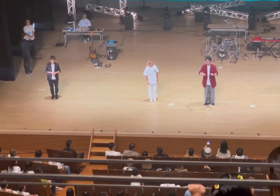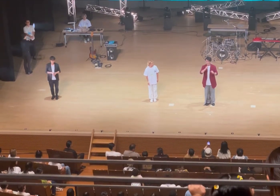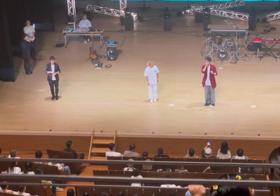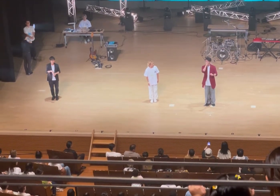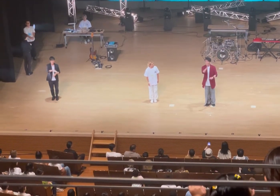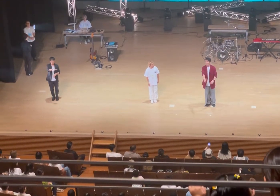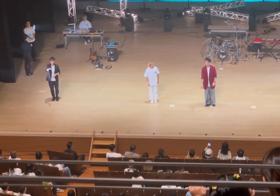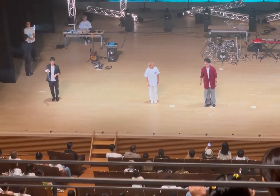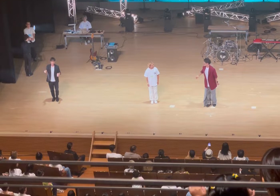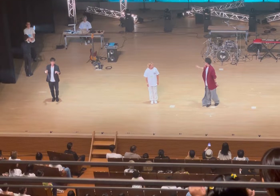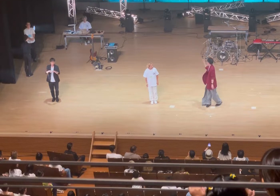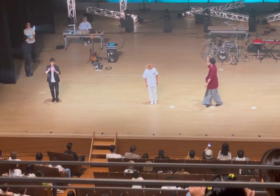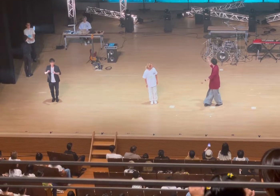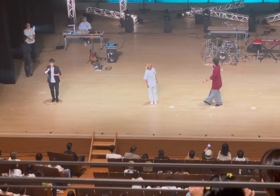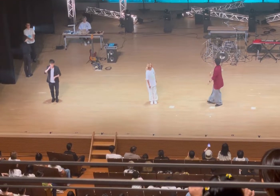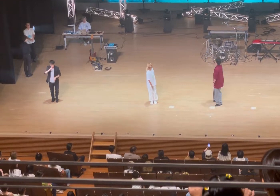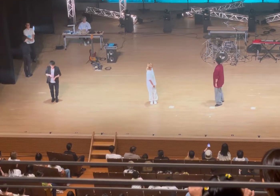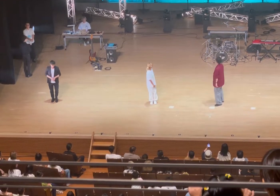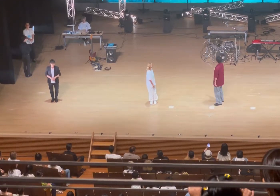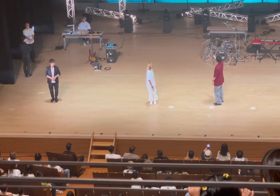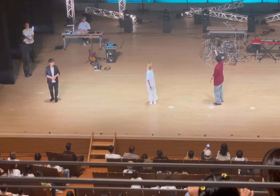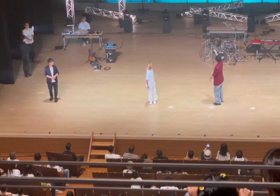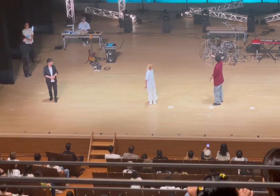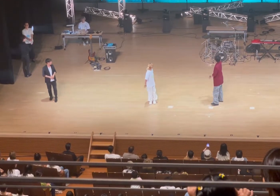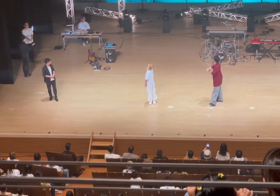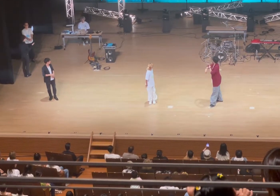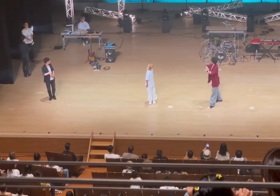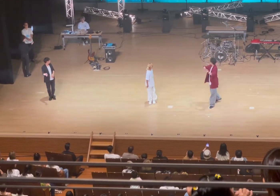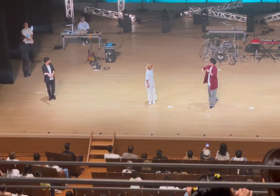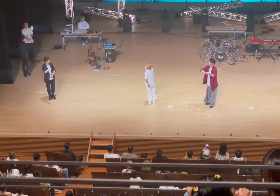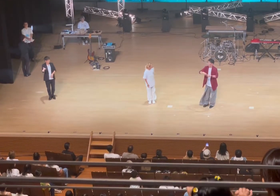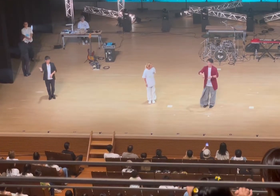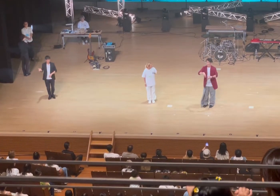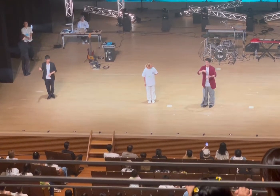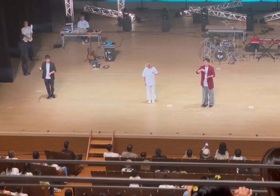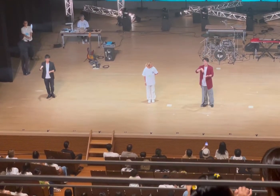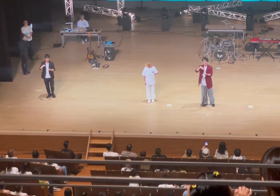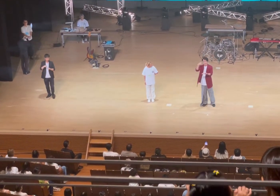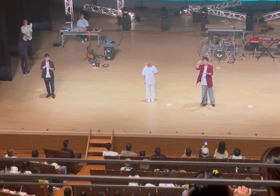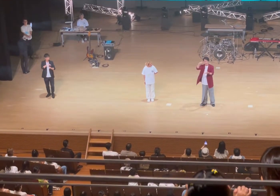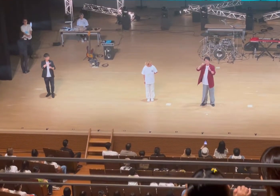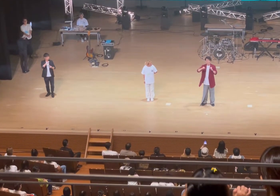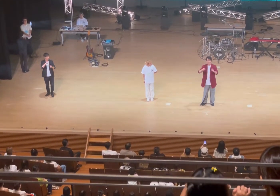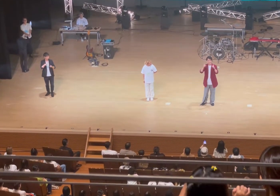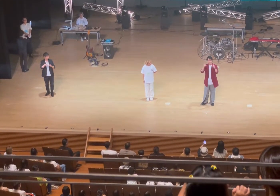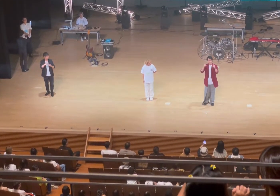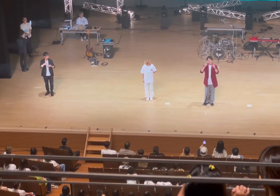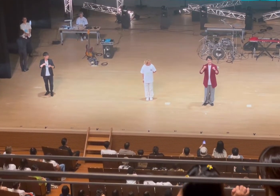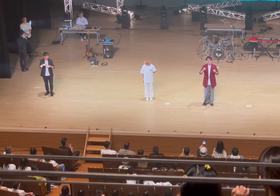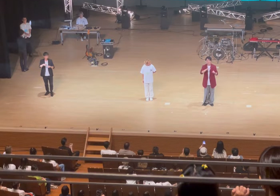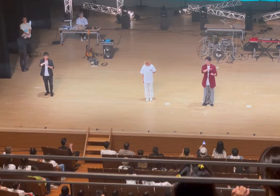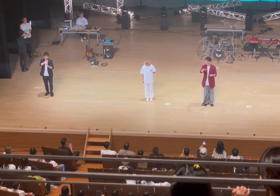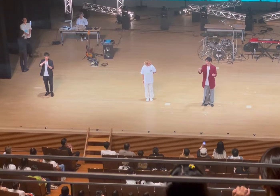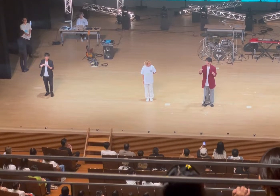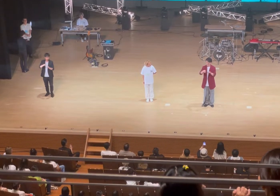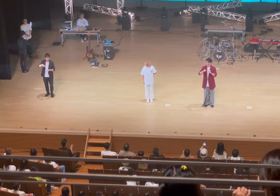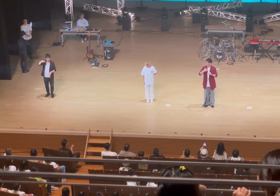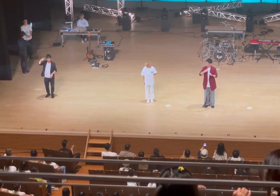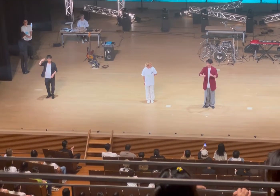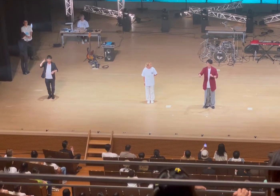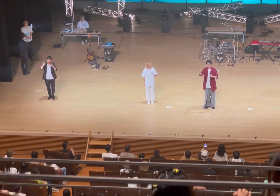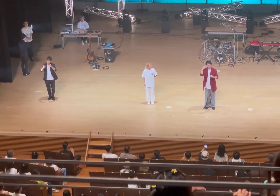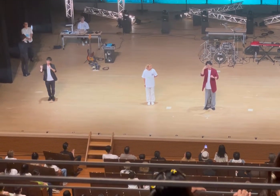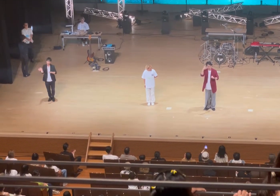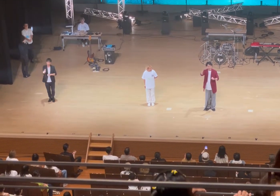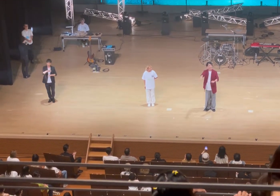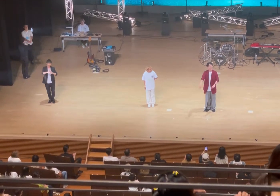ていきましょう。よろしくお願いします。 OK、 じゃあ今から手話でいつもダンスレッスンでやってる挨拶があるので、皆さんで一緒にやっ